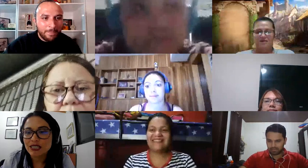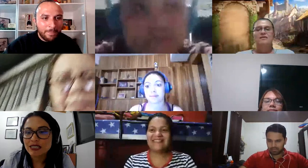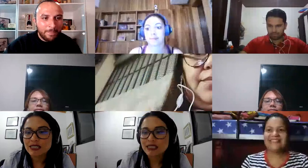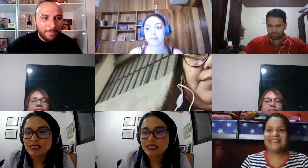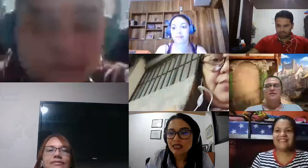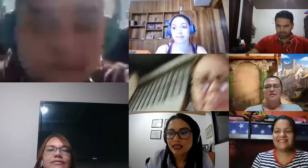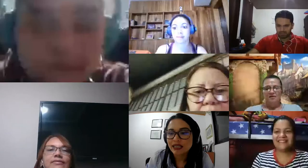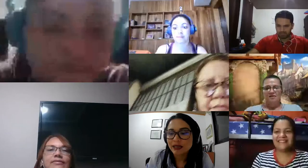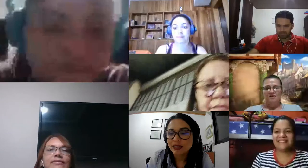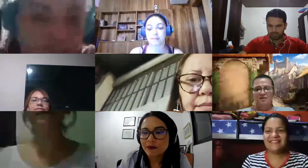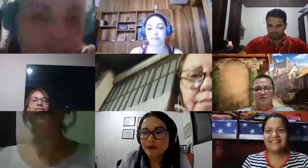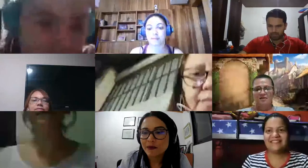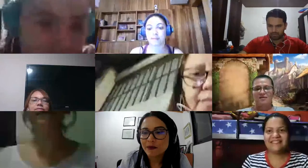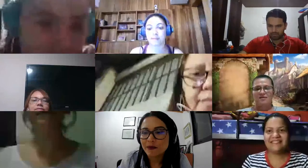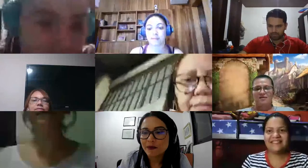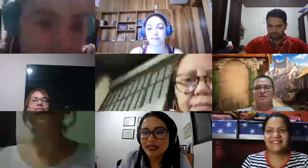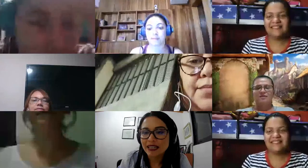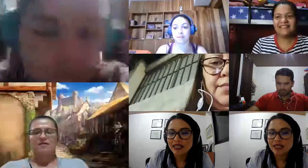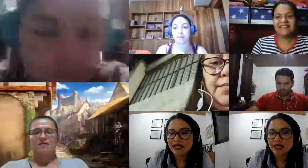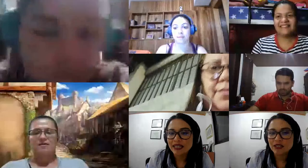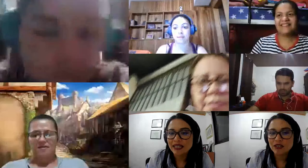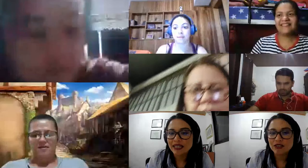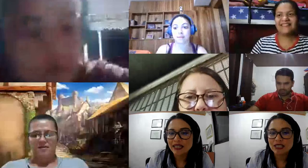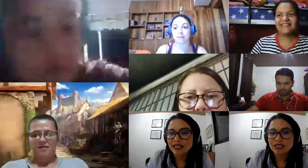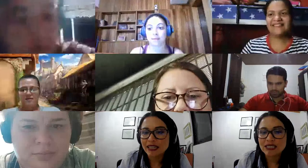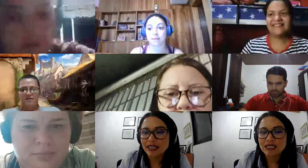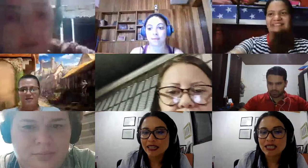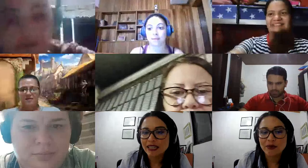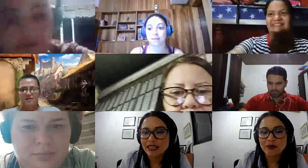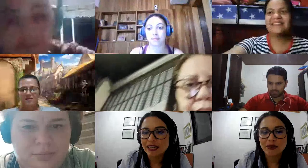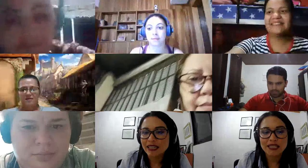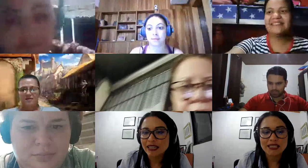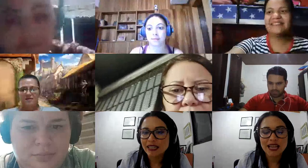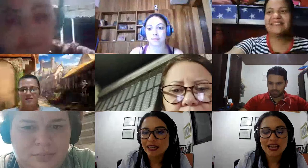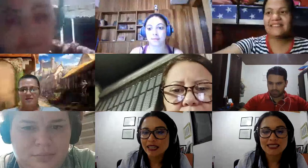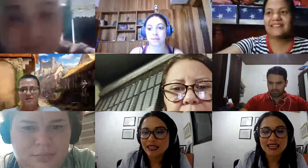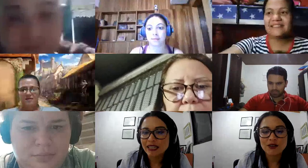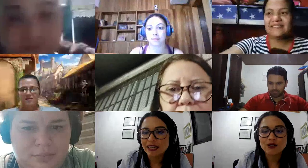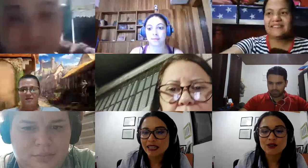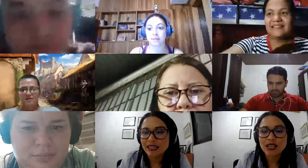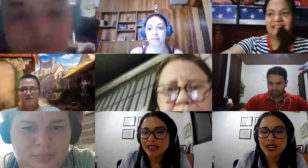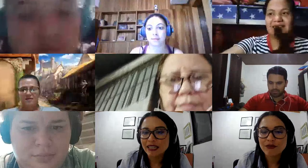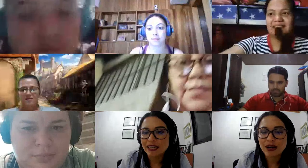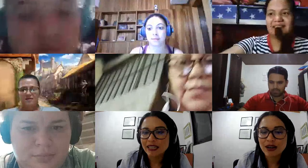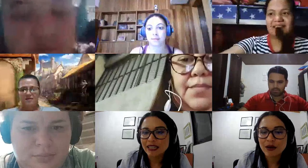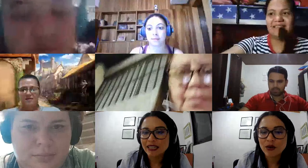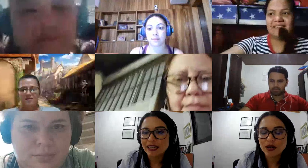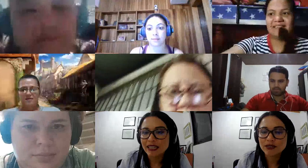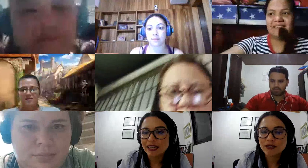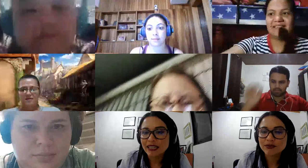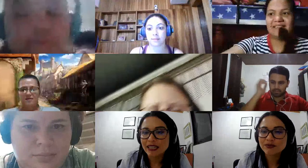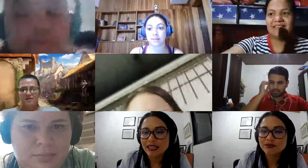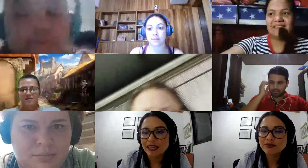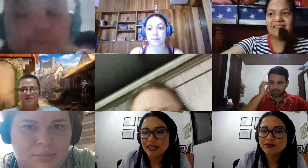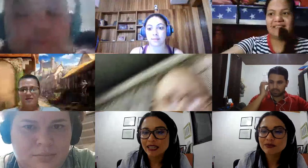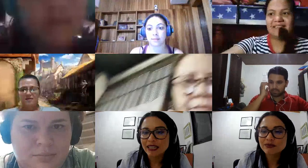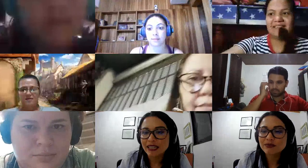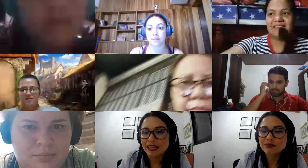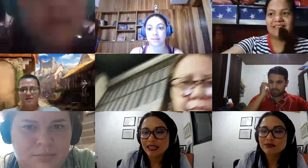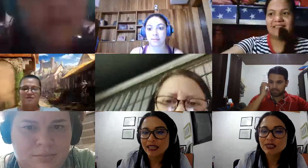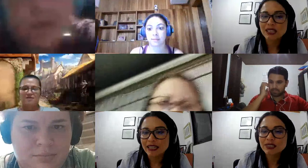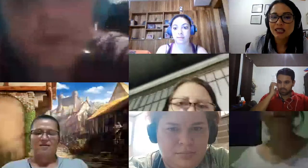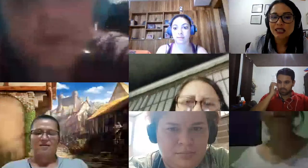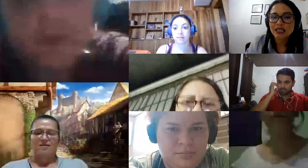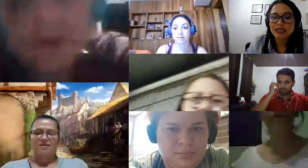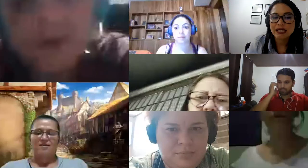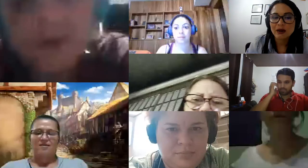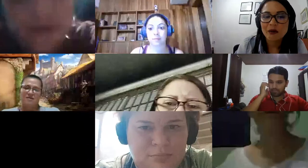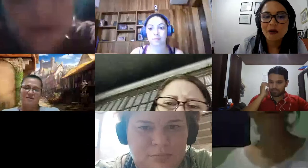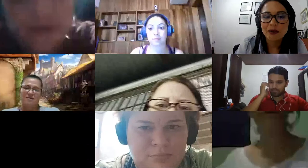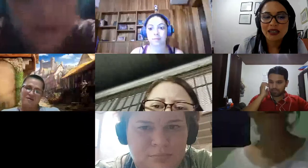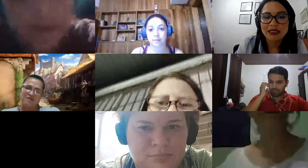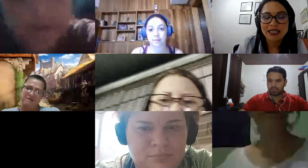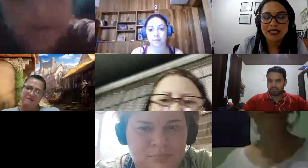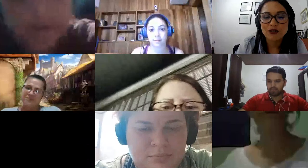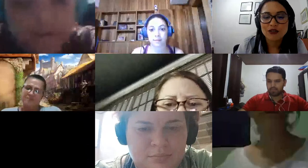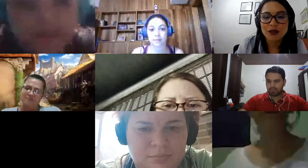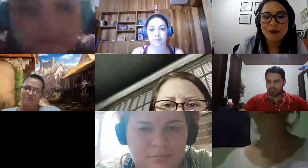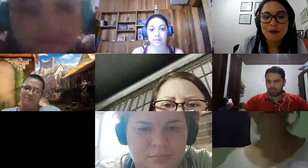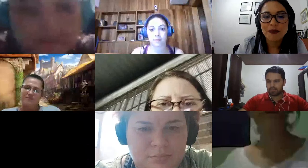Entonces, Ari, no sé si podés hacernos el favor de compartirnos.